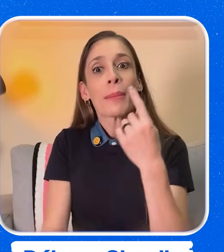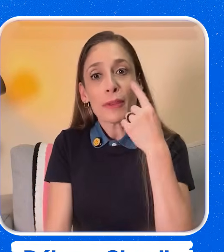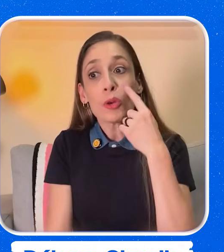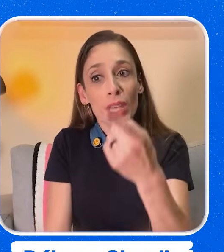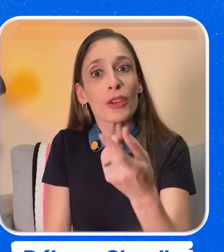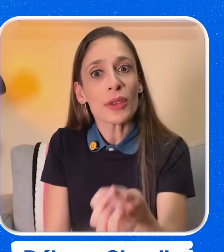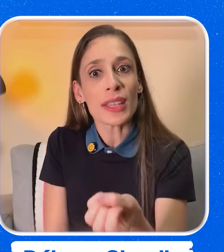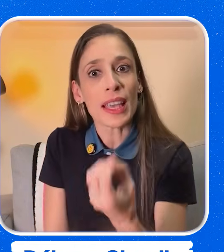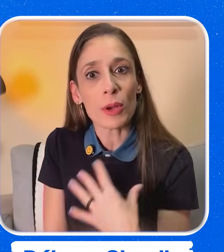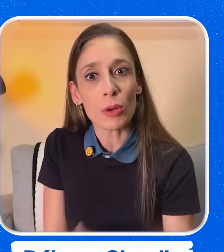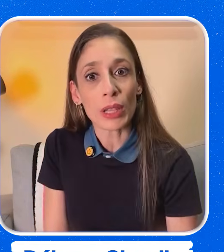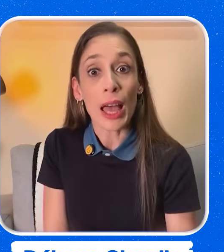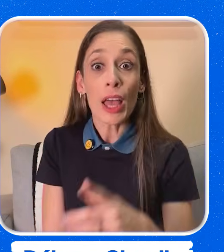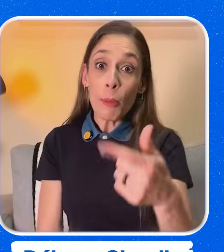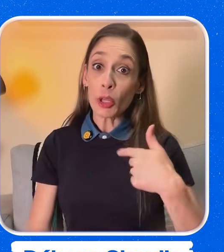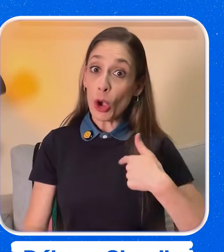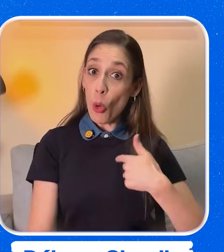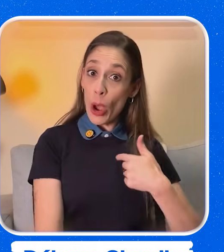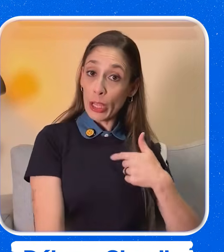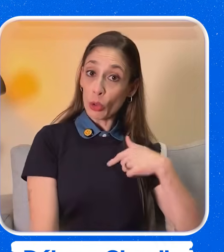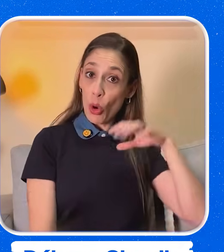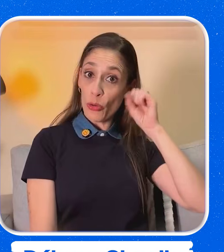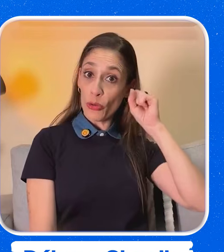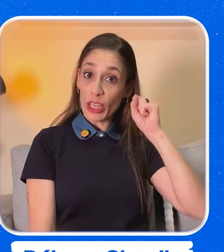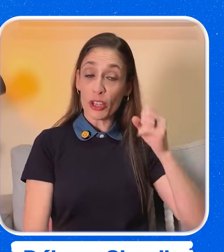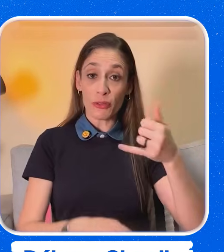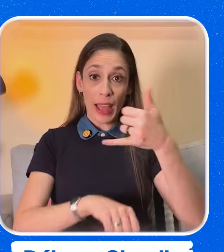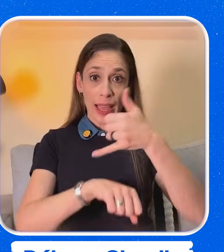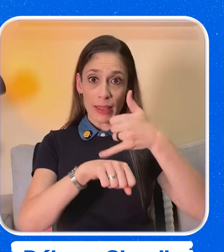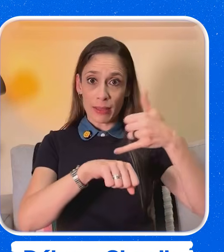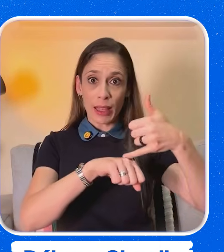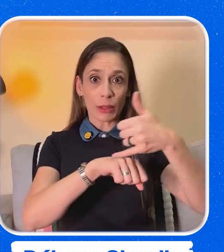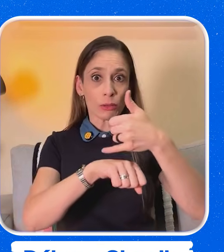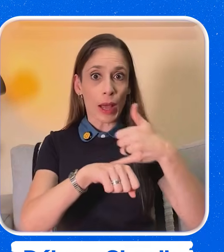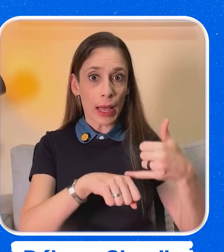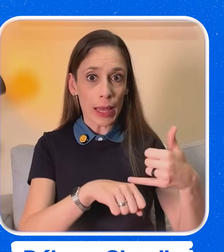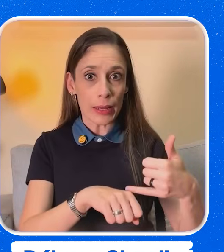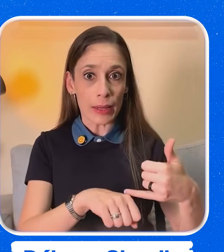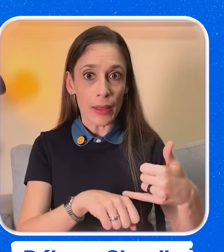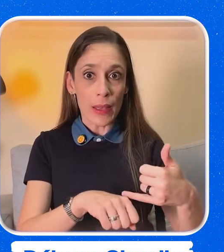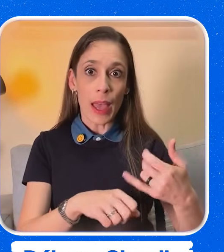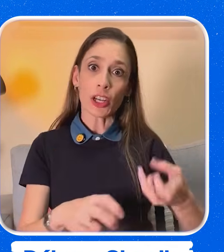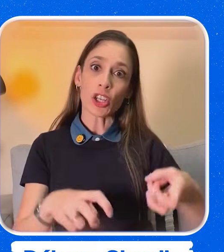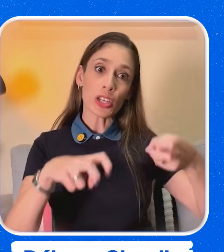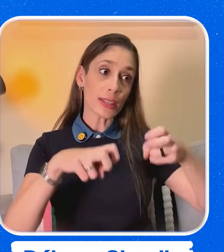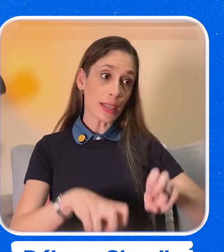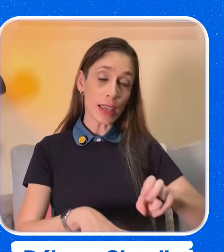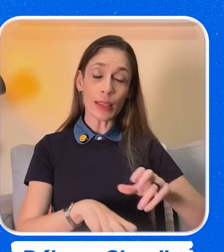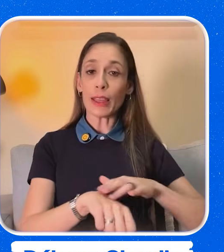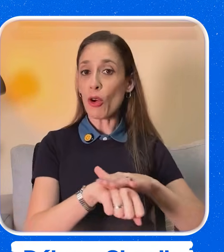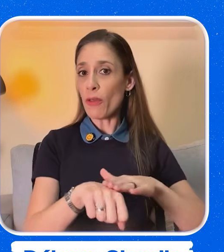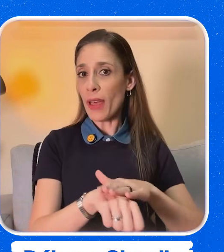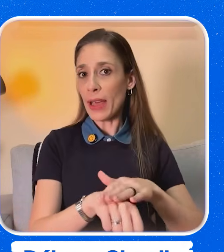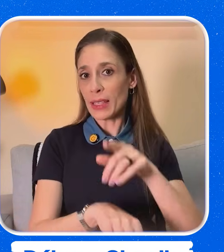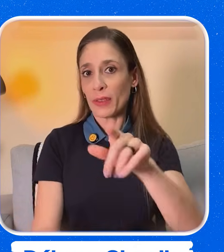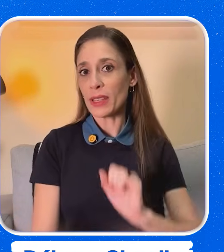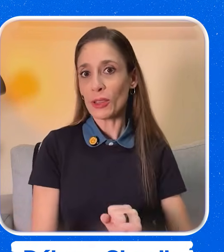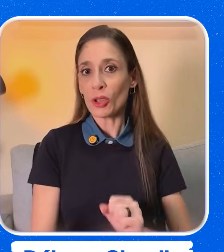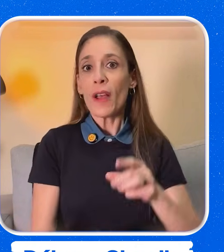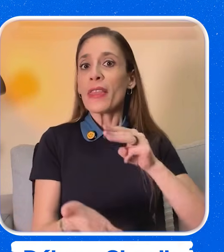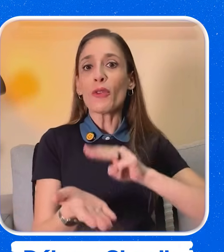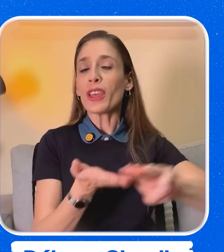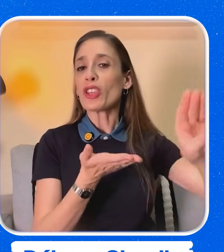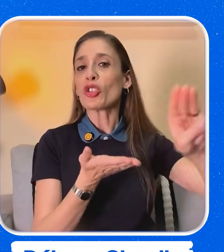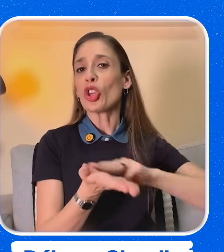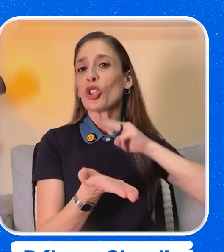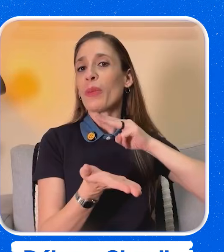chamar para ver o que você quer me contar. Porque Sim. quando o ouvinte vai tatuar, a gente senta e conversa, faz